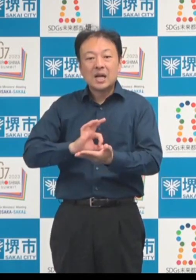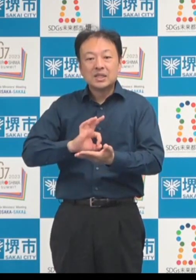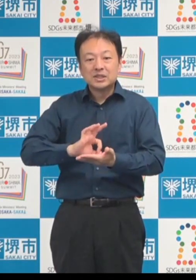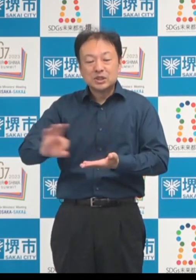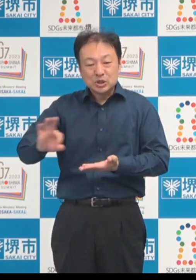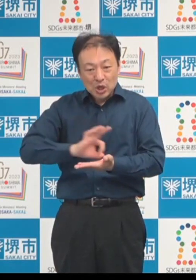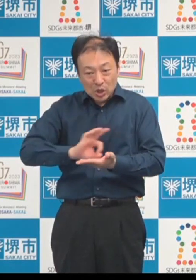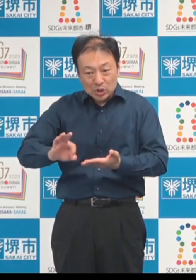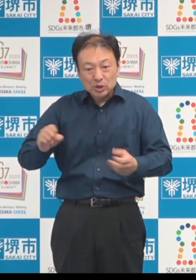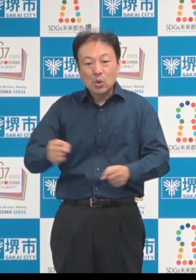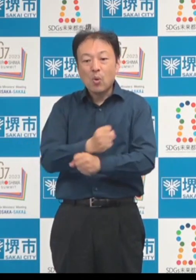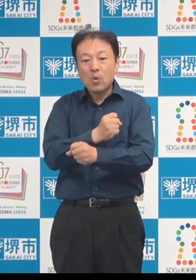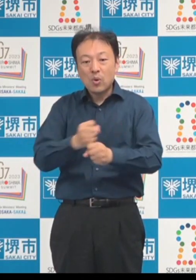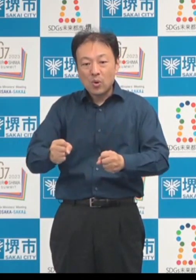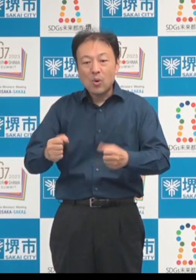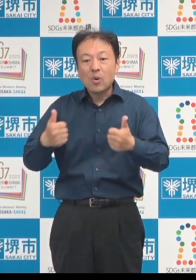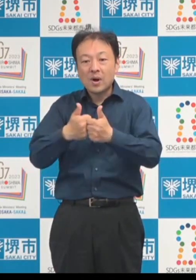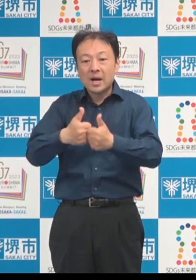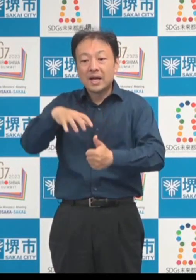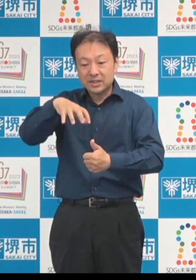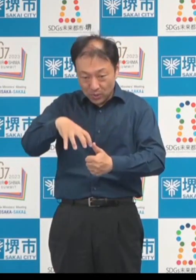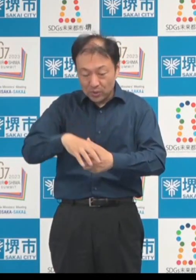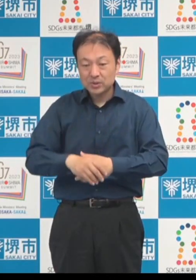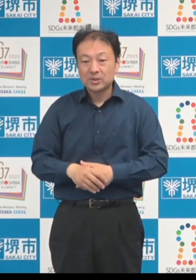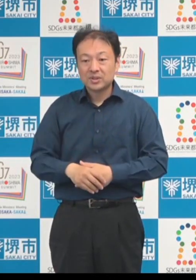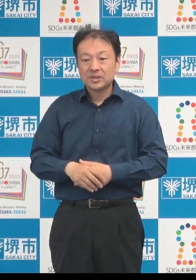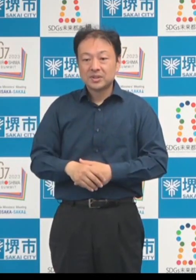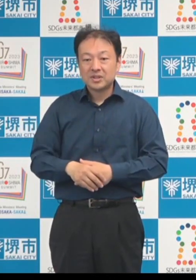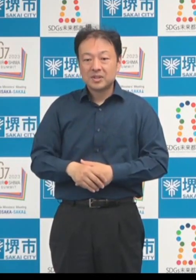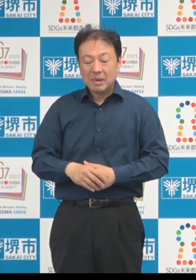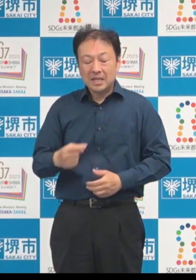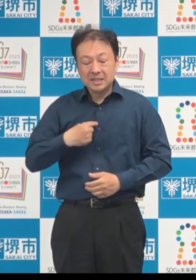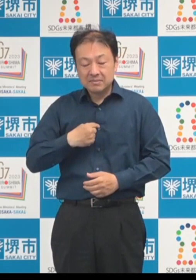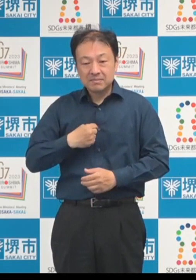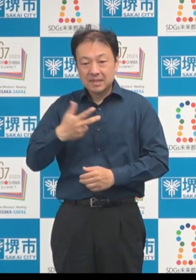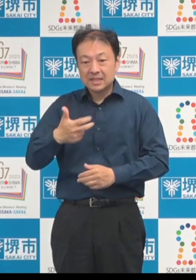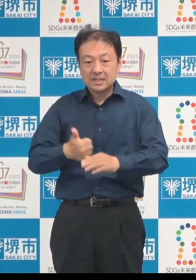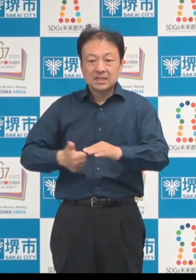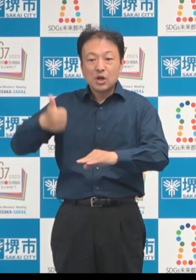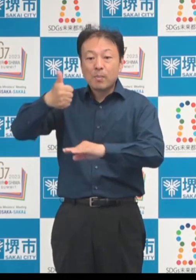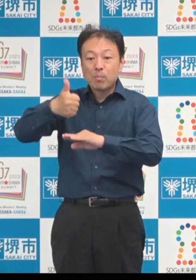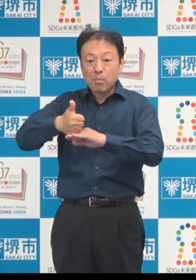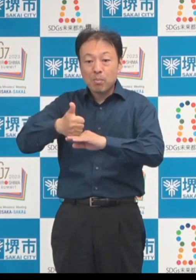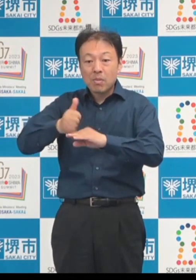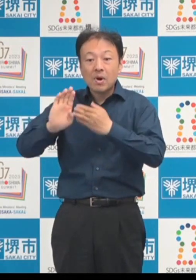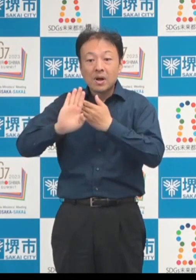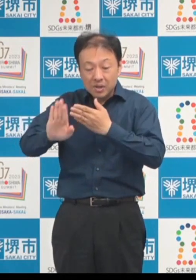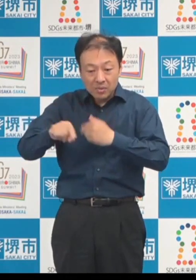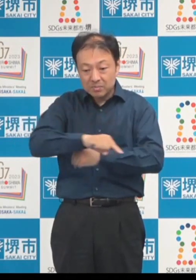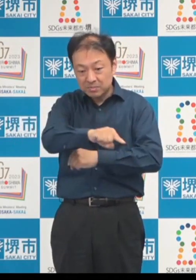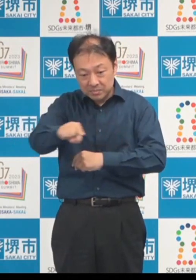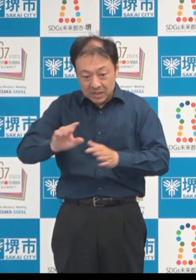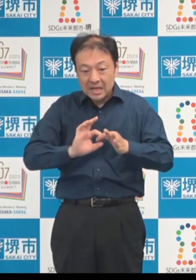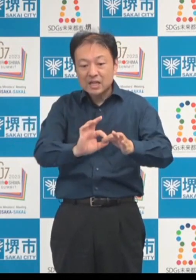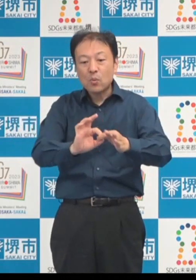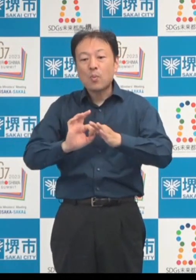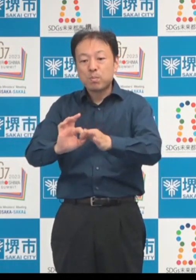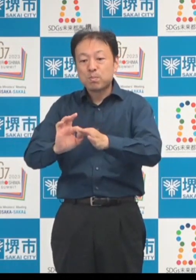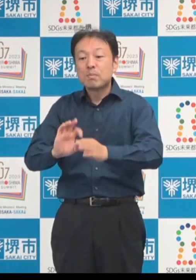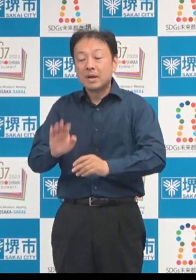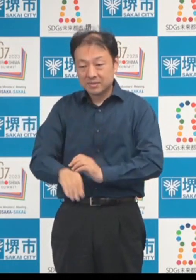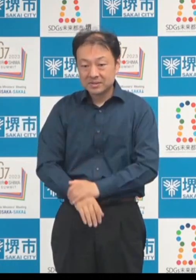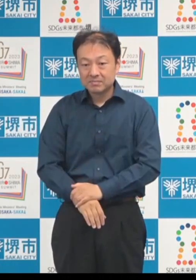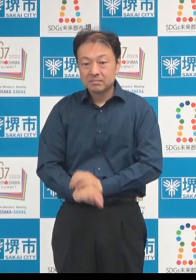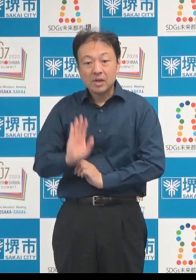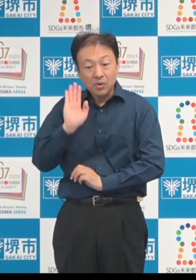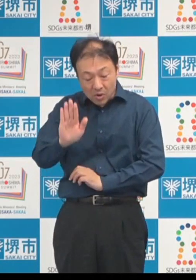も私が着任して就任してからでもそれらの協力関係というのは深めておりますが、さまざま皆様